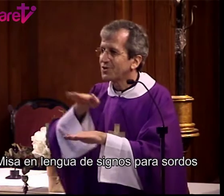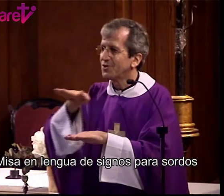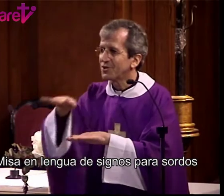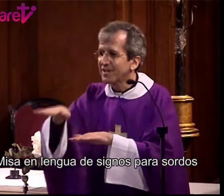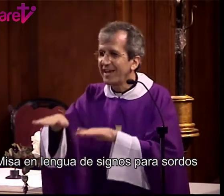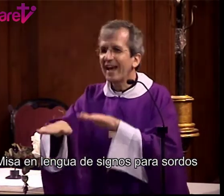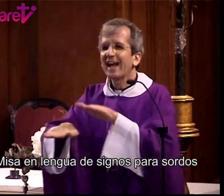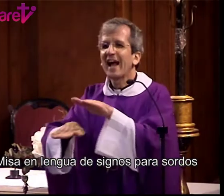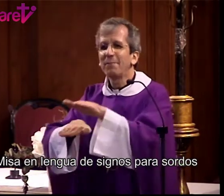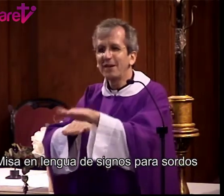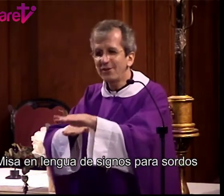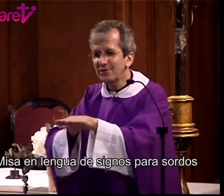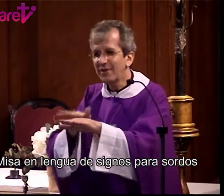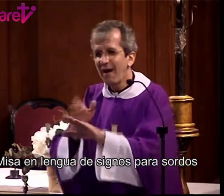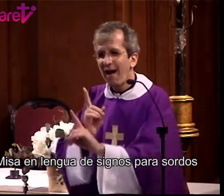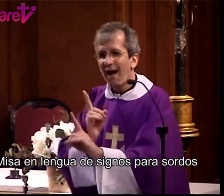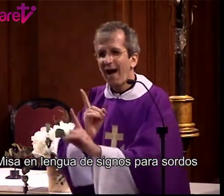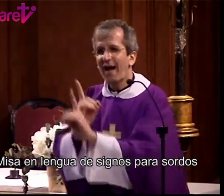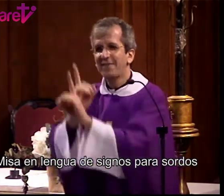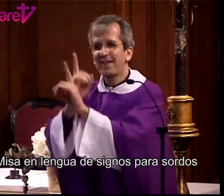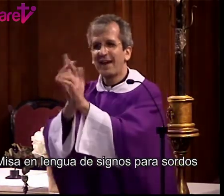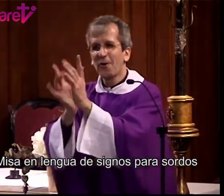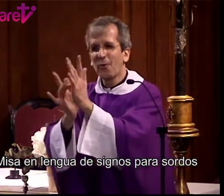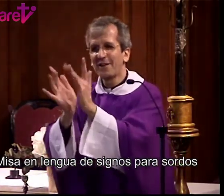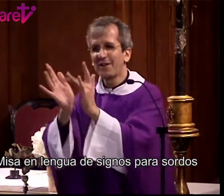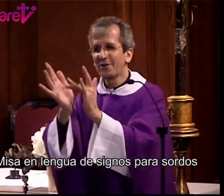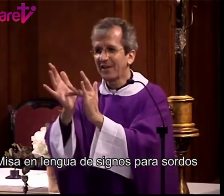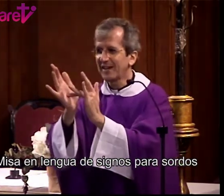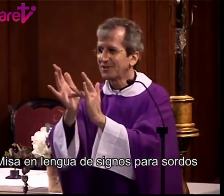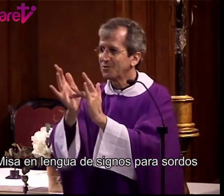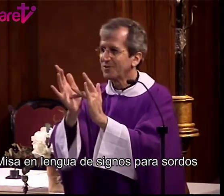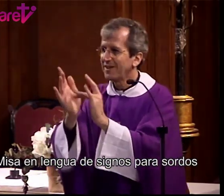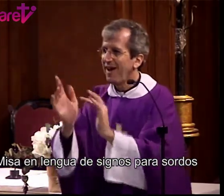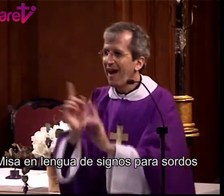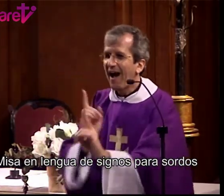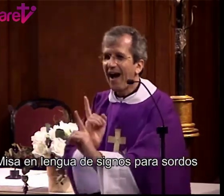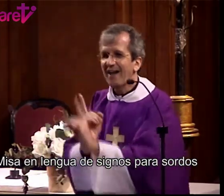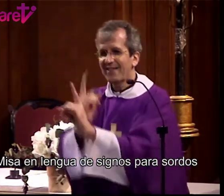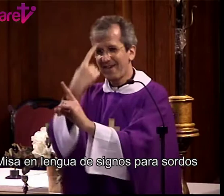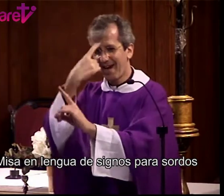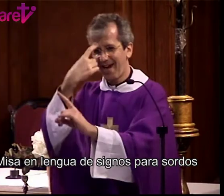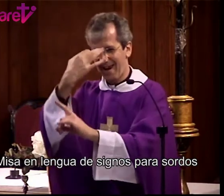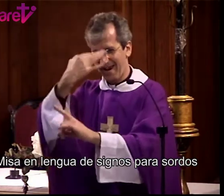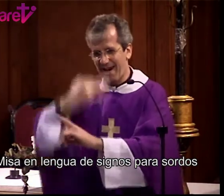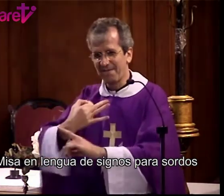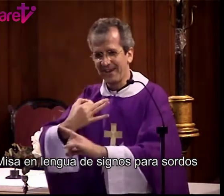procesos, caminos hacia el encuentro de Jesús, hacia la fe.